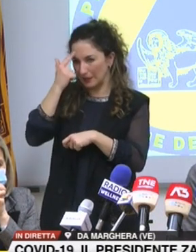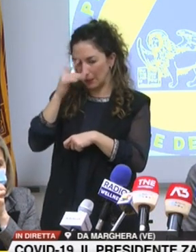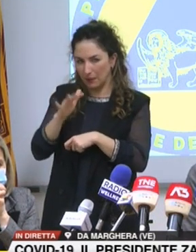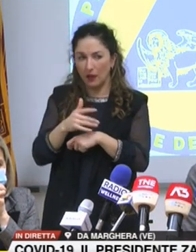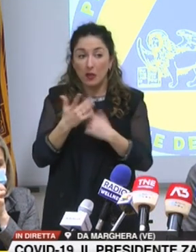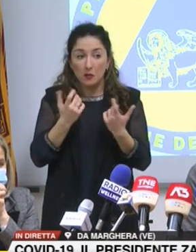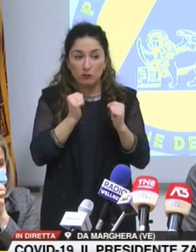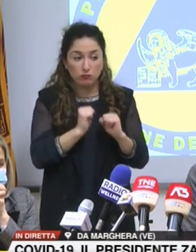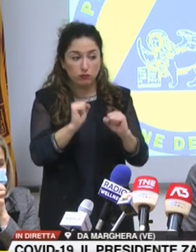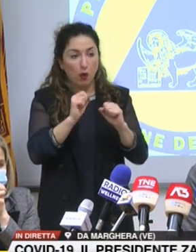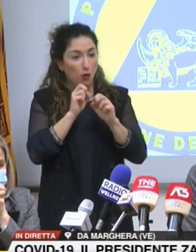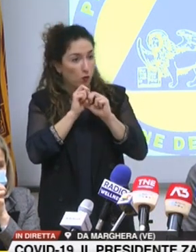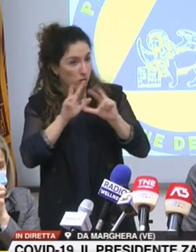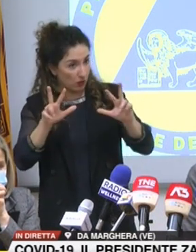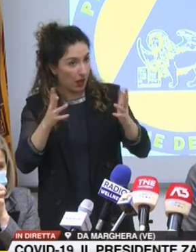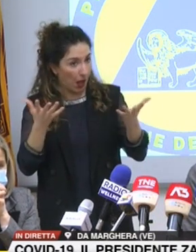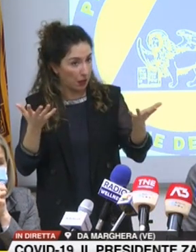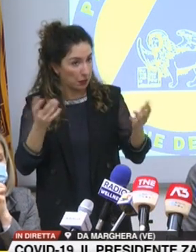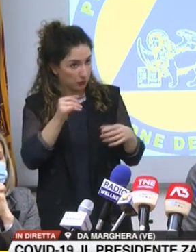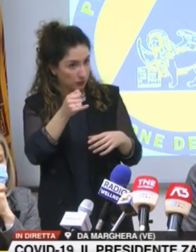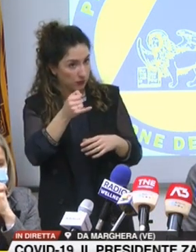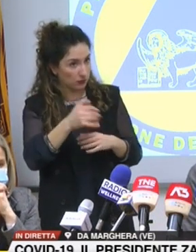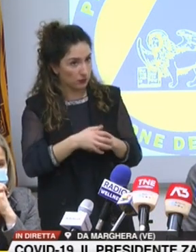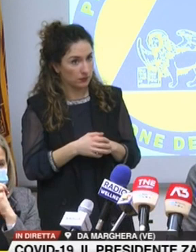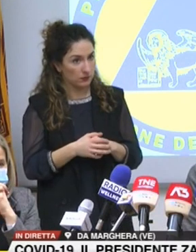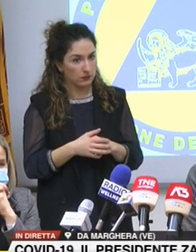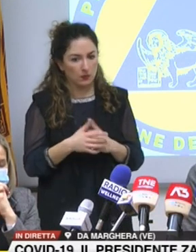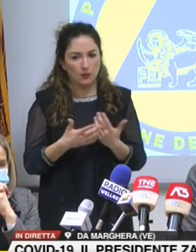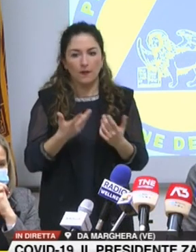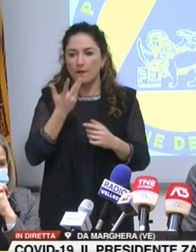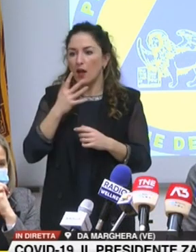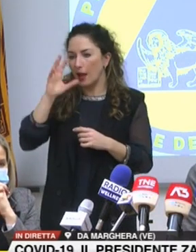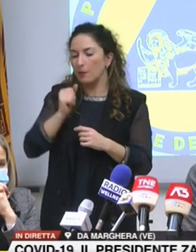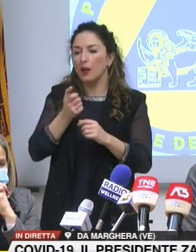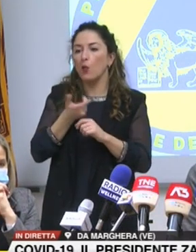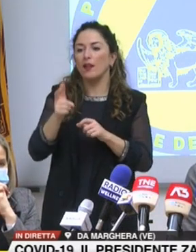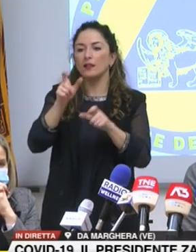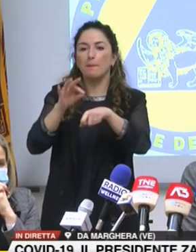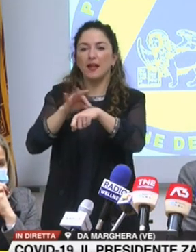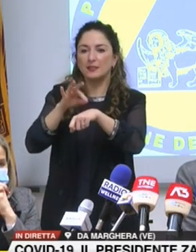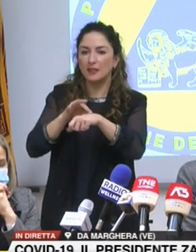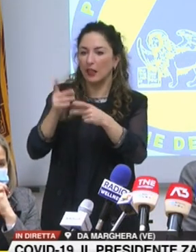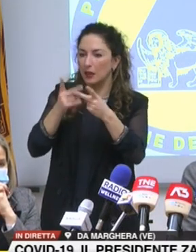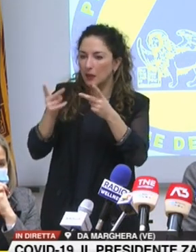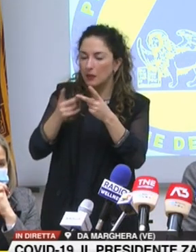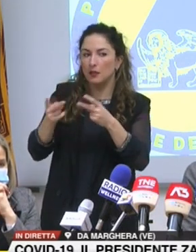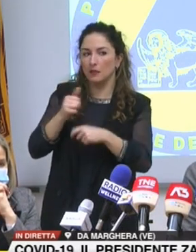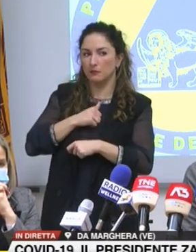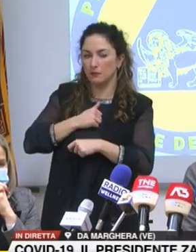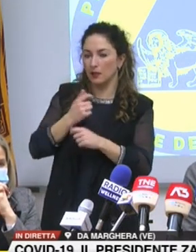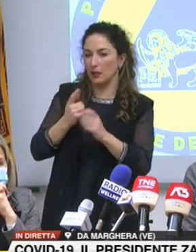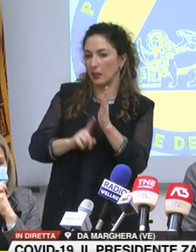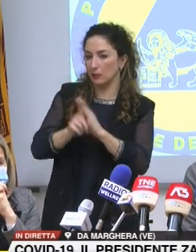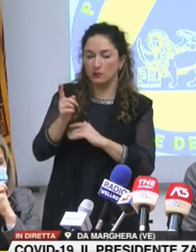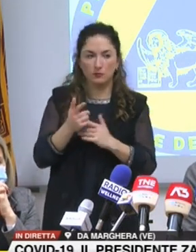questo. Possiamo farlo anche un comunicato oggi. Sì. Vorrei capire, ecco, su quanti pazienti è stato somministrato volentieri da te i risultati. Sì, anche